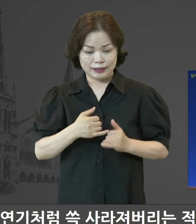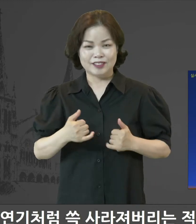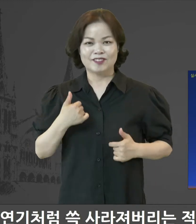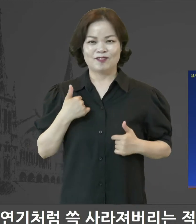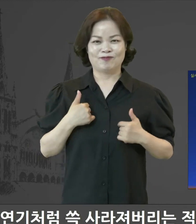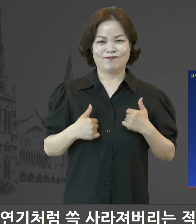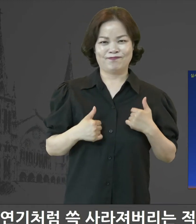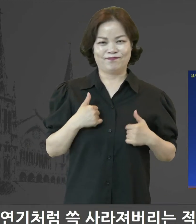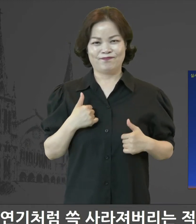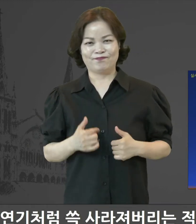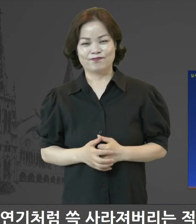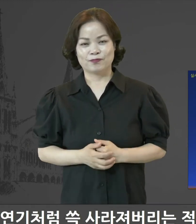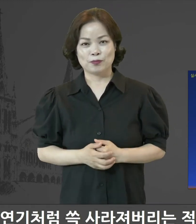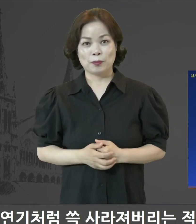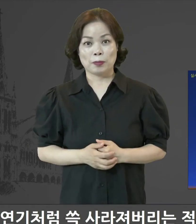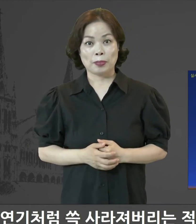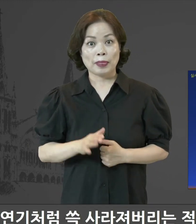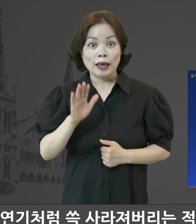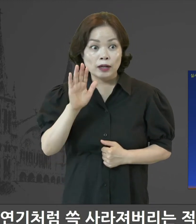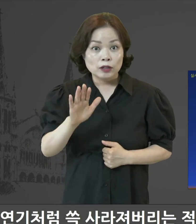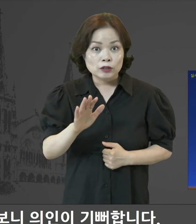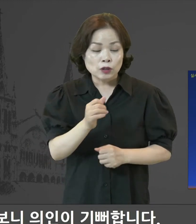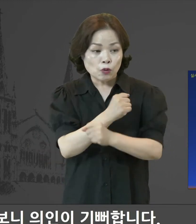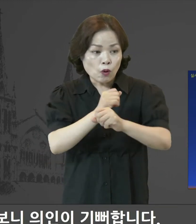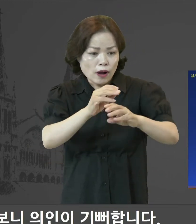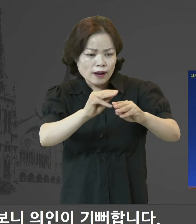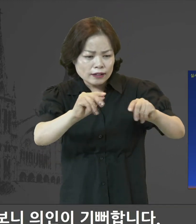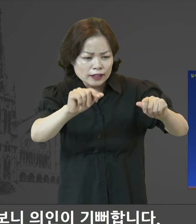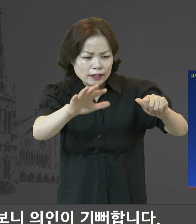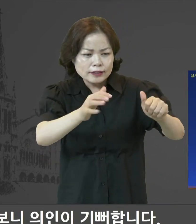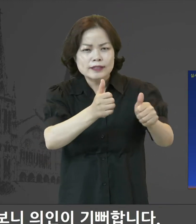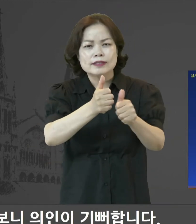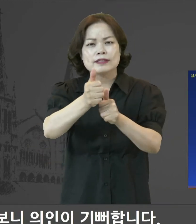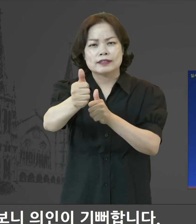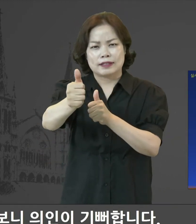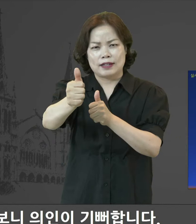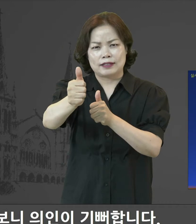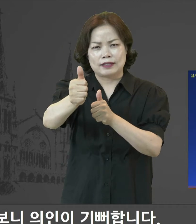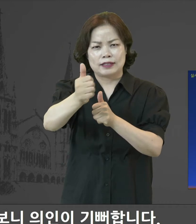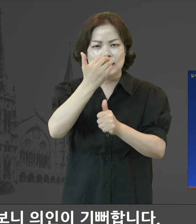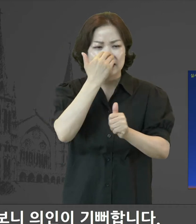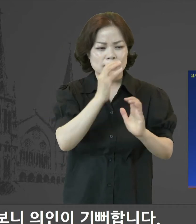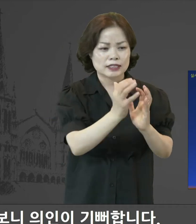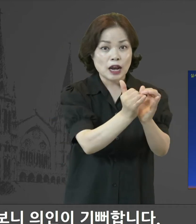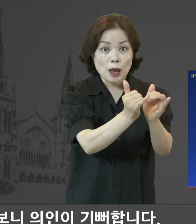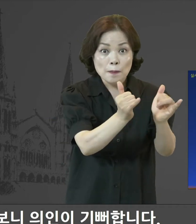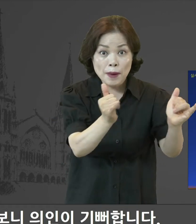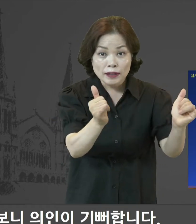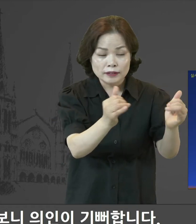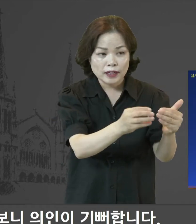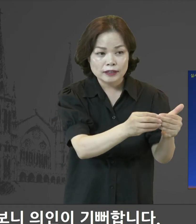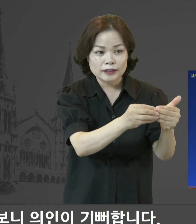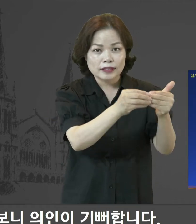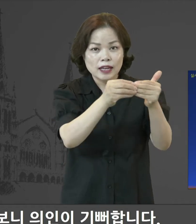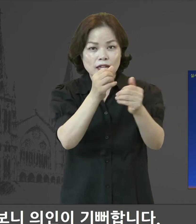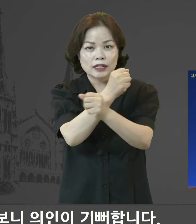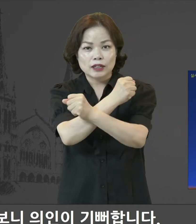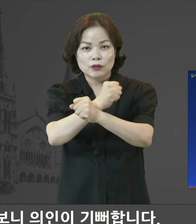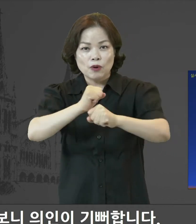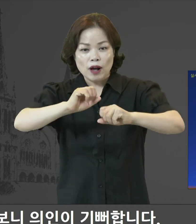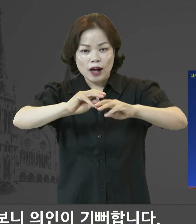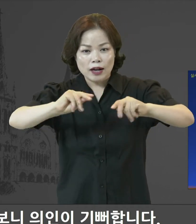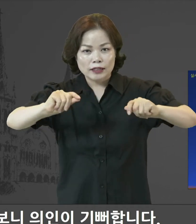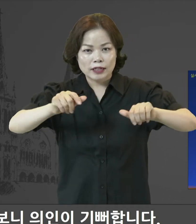기뻐합니다. 이후에는 광야에서 하나님이 승리하시는 장면, 이스라엘 백성을 데리고 광야를